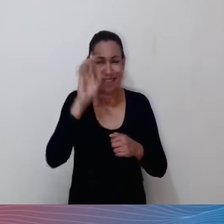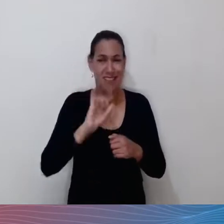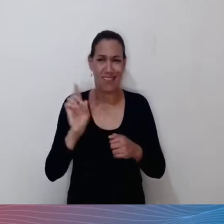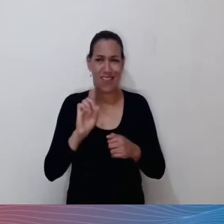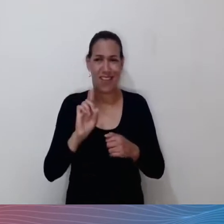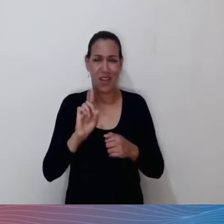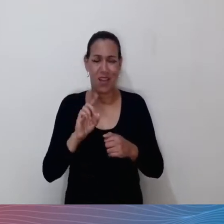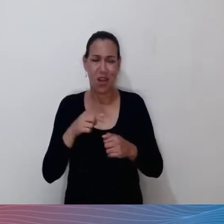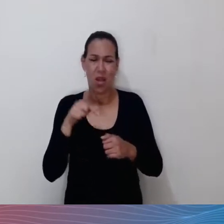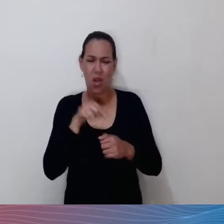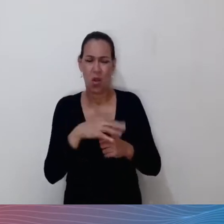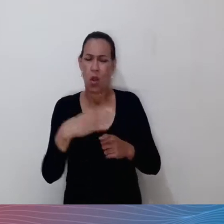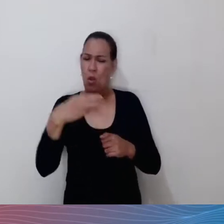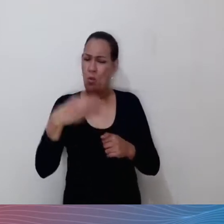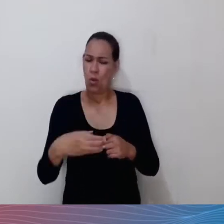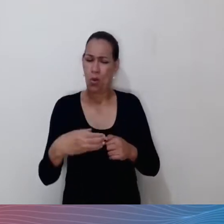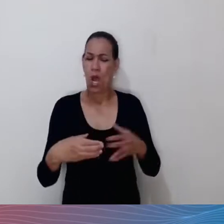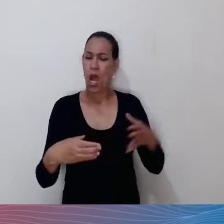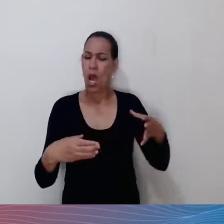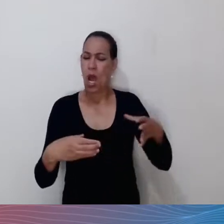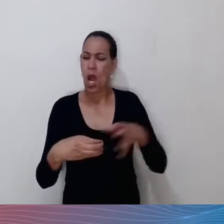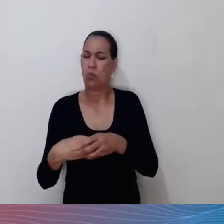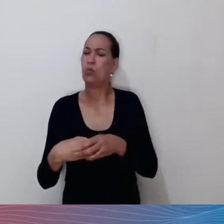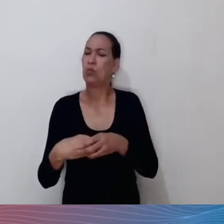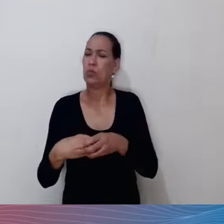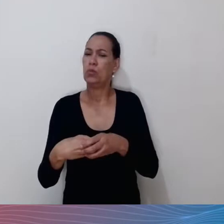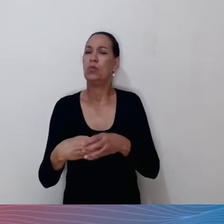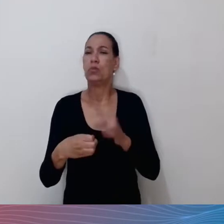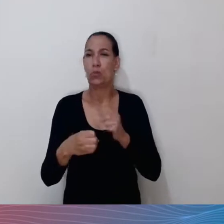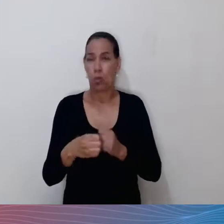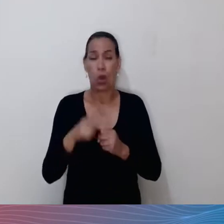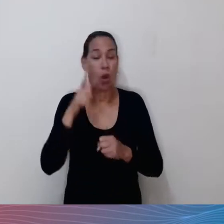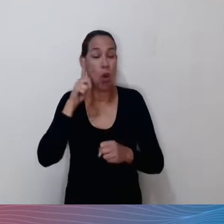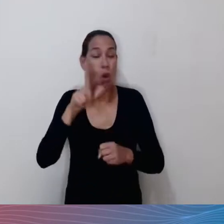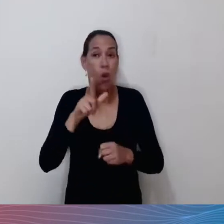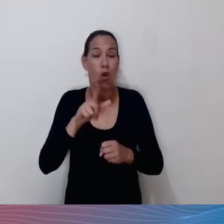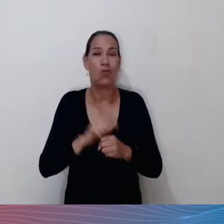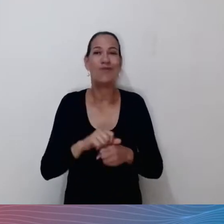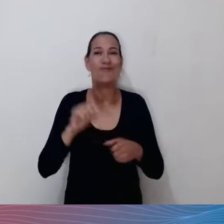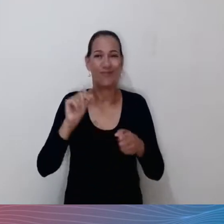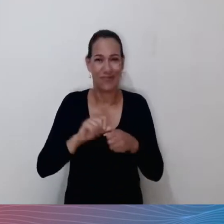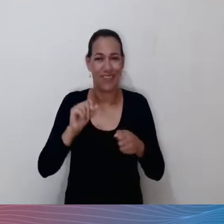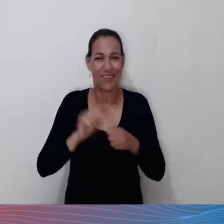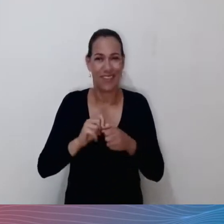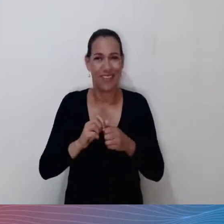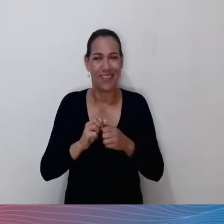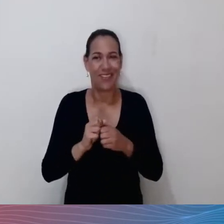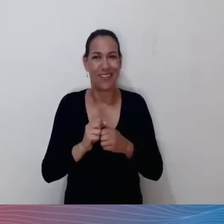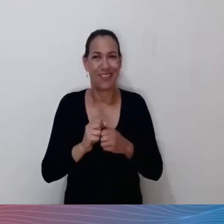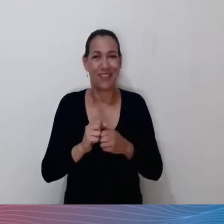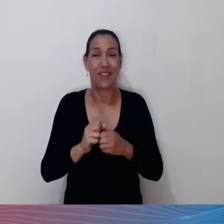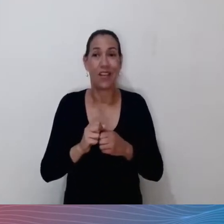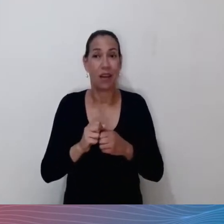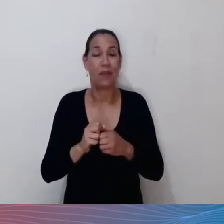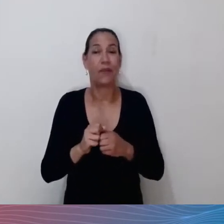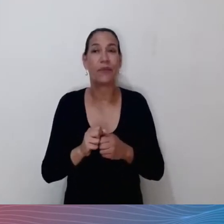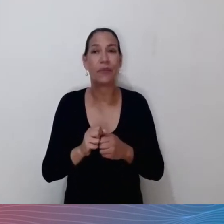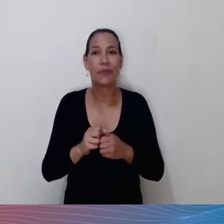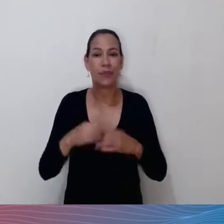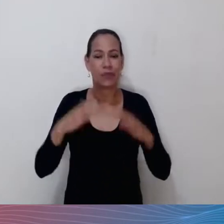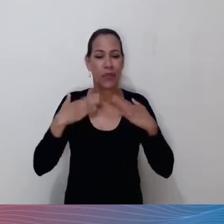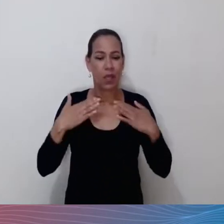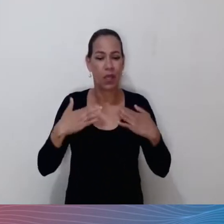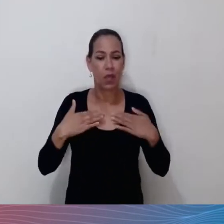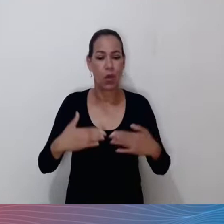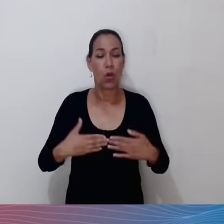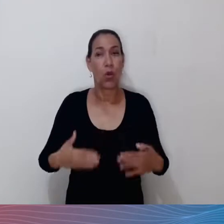posso executar alguma atividade para o corpo. Se o corpo disser: agora estou com sede, preciso